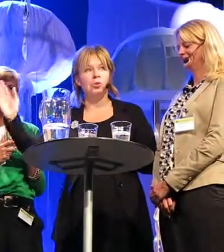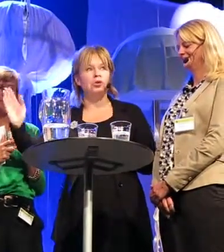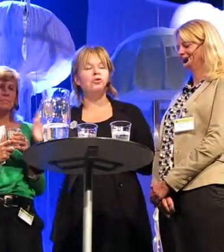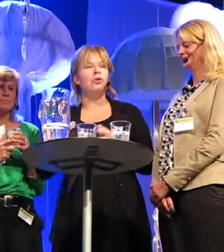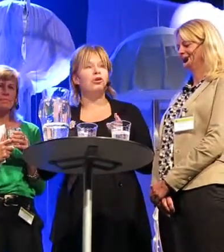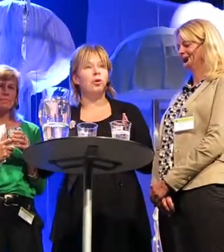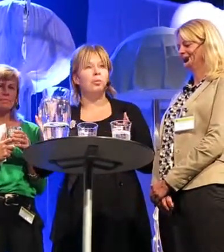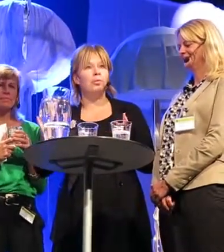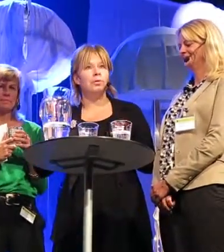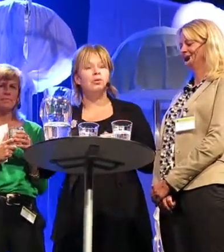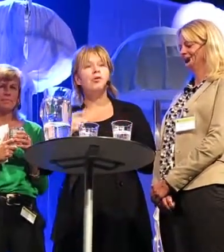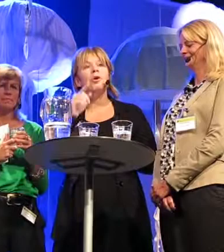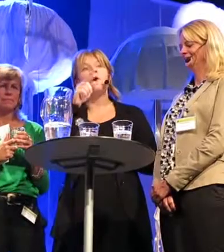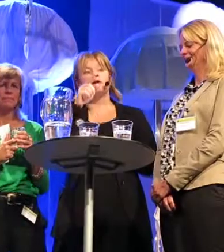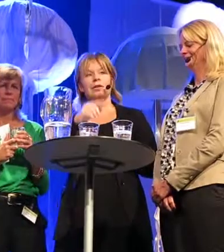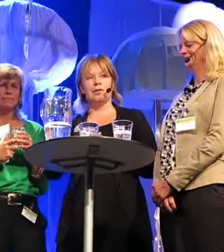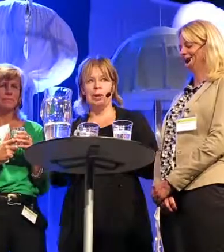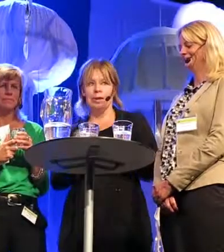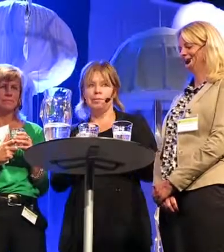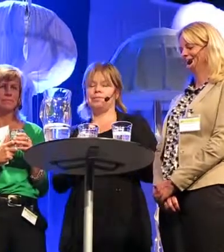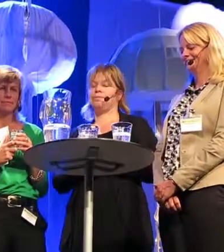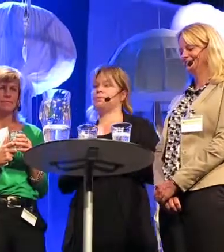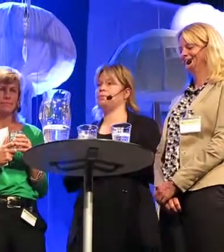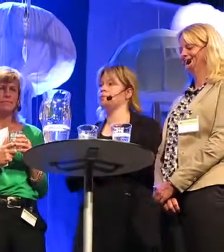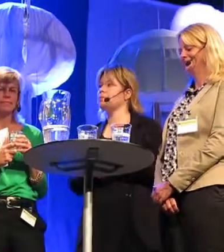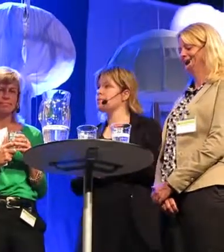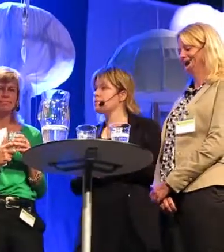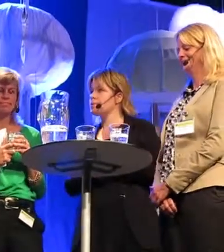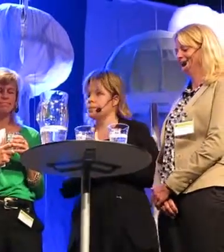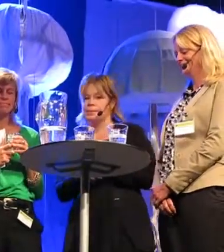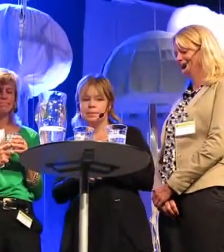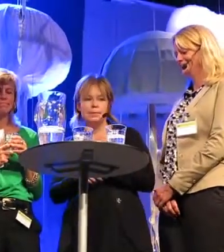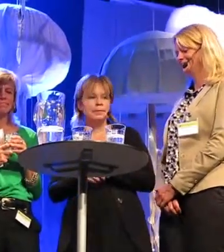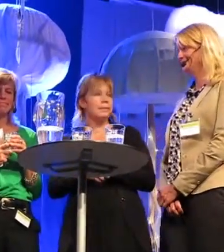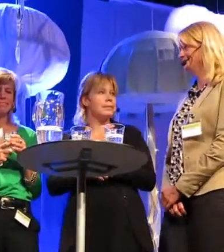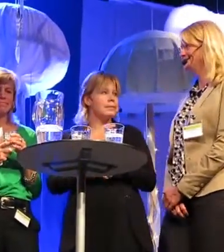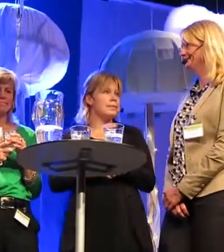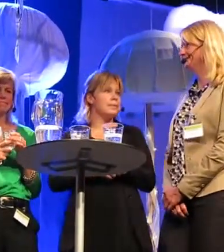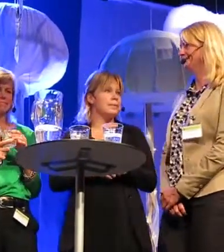en person, där är folk står. Kom ihåg, var med dig. Tack.